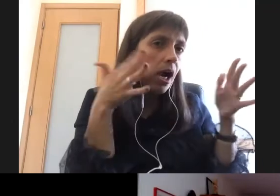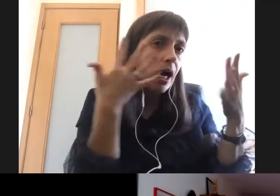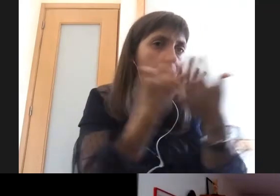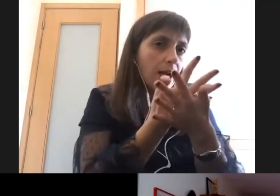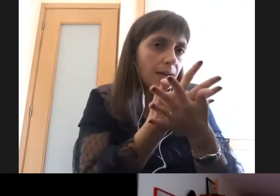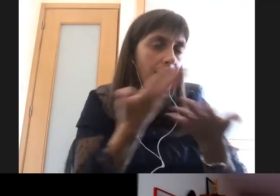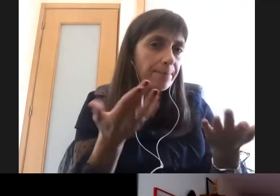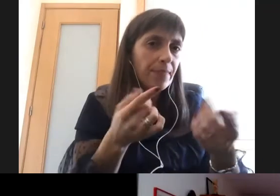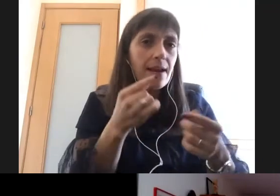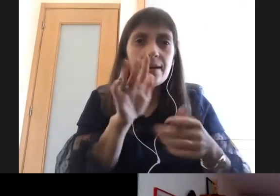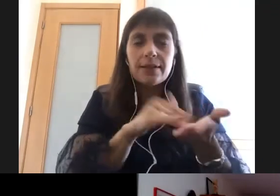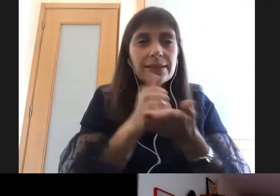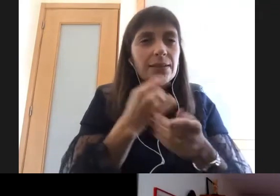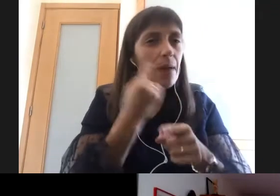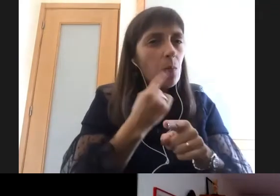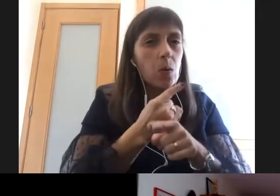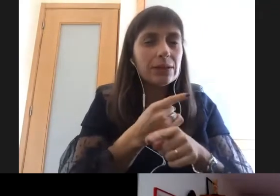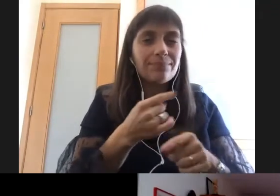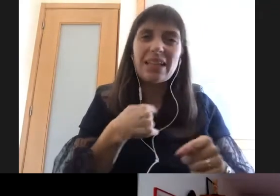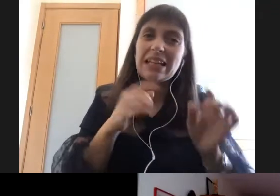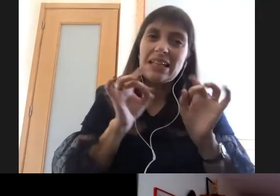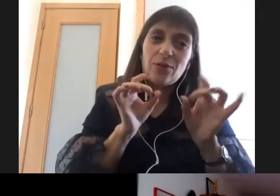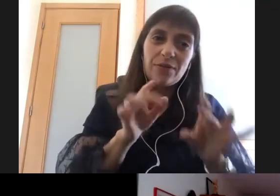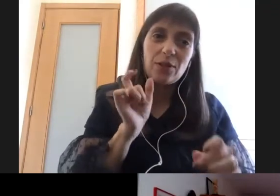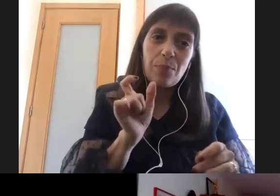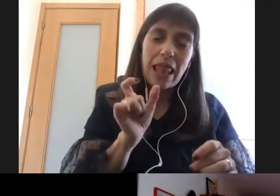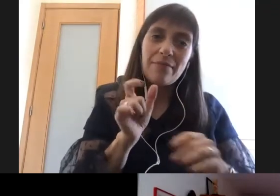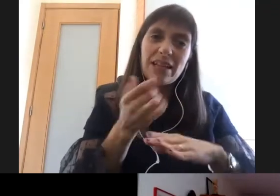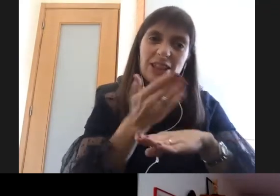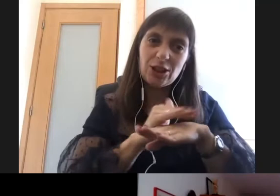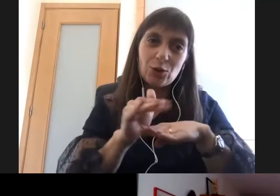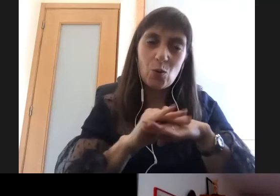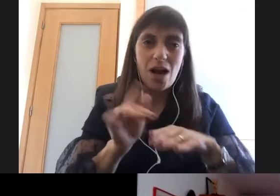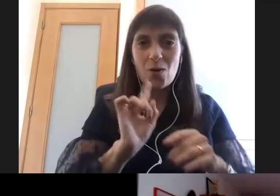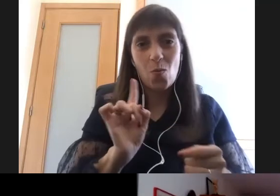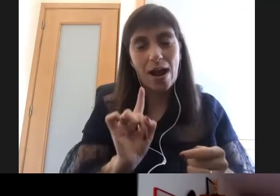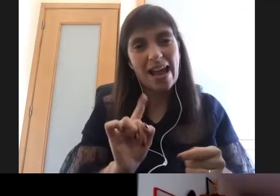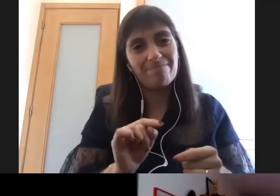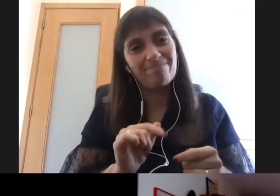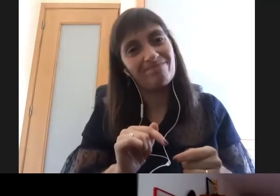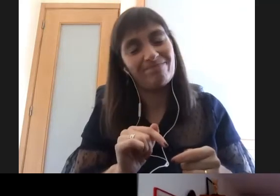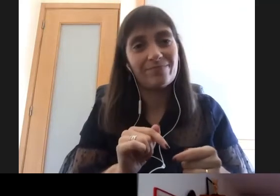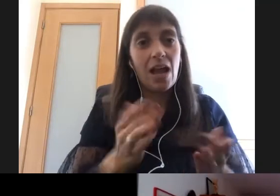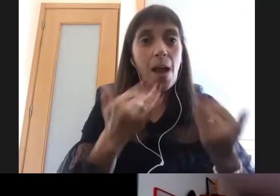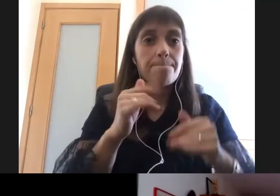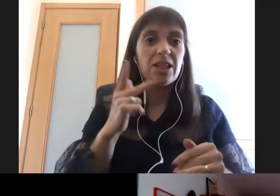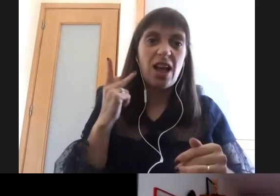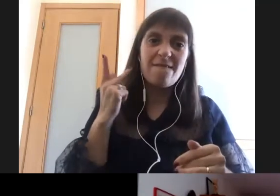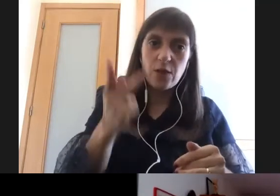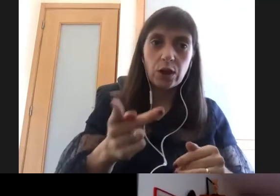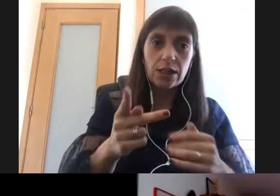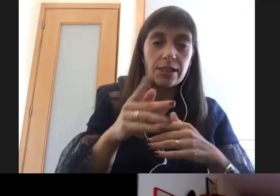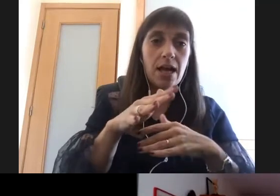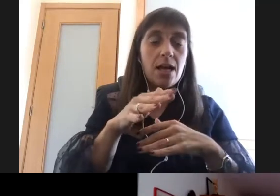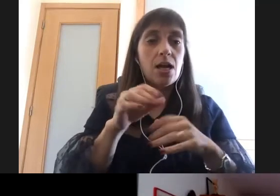uma certa... Eu evito usar o termo ternura, mas a violência é feita por trás,